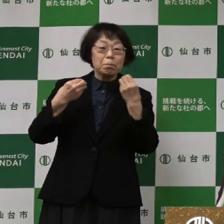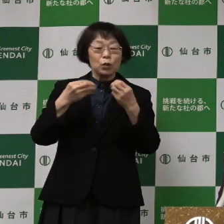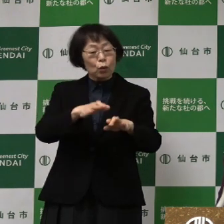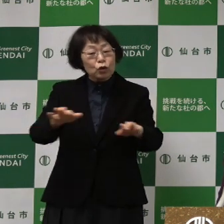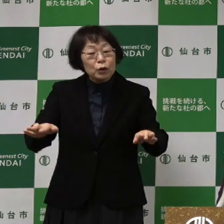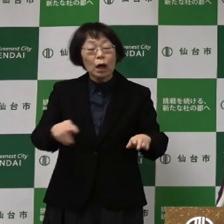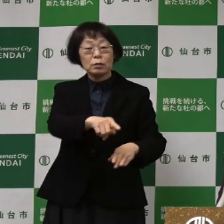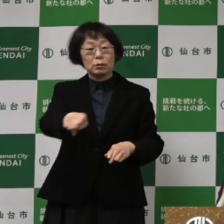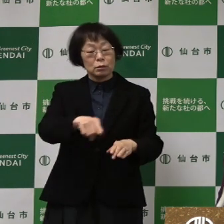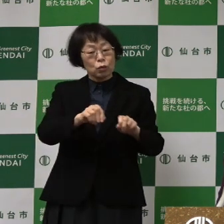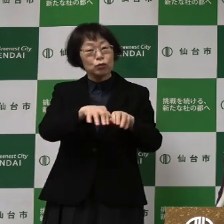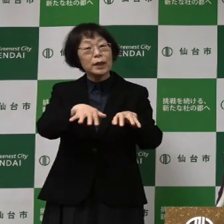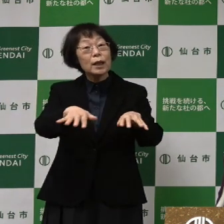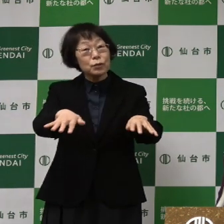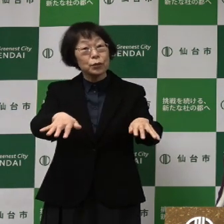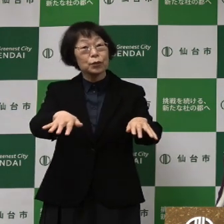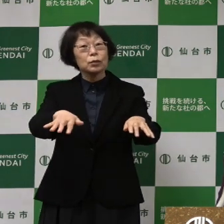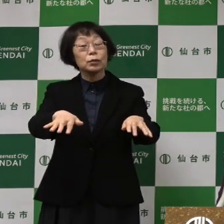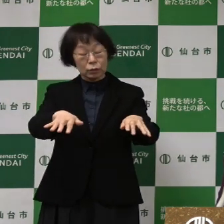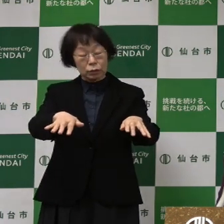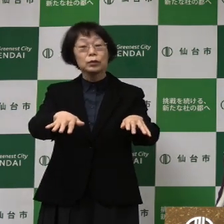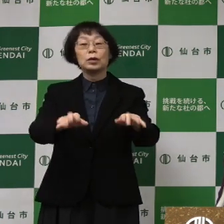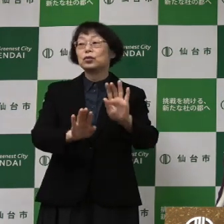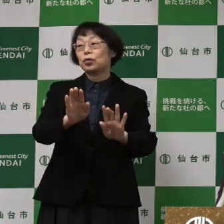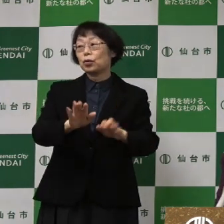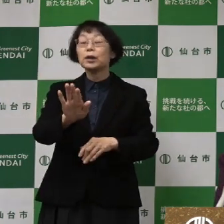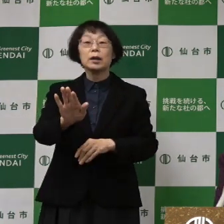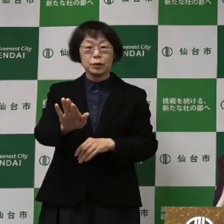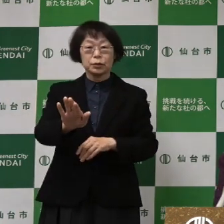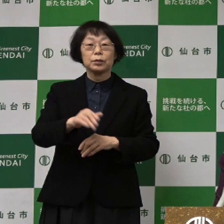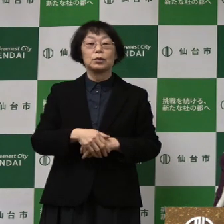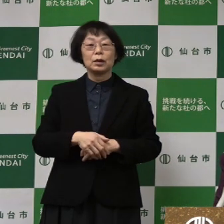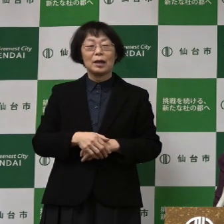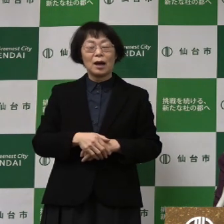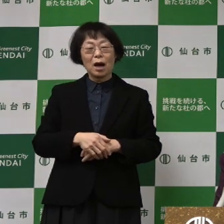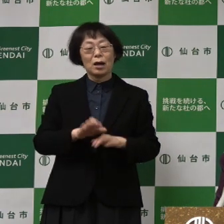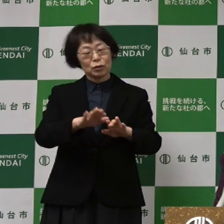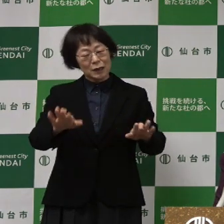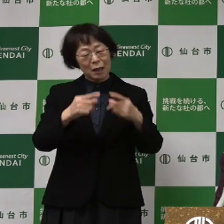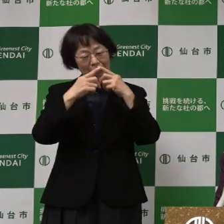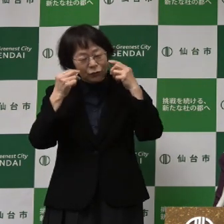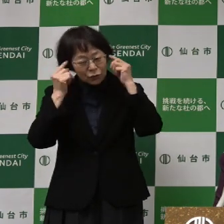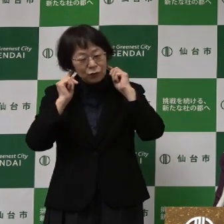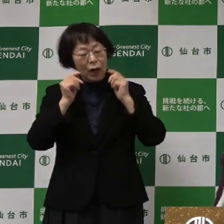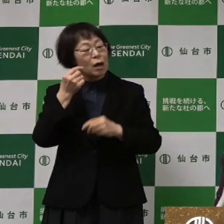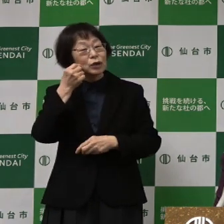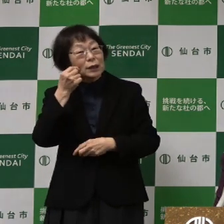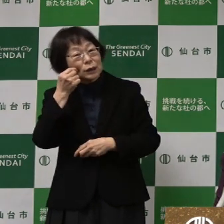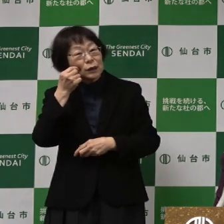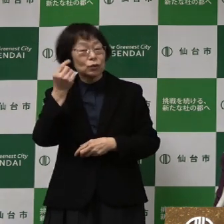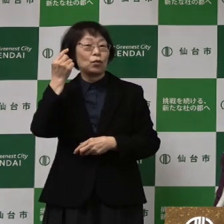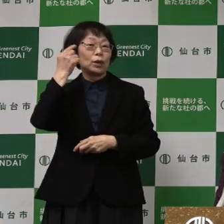なり発生患者さんが増えているということもございます。難しいんだなというものをと感じなが